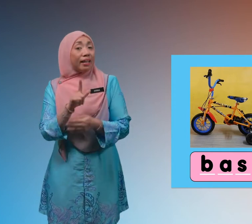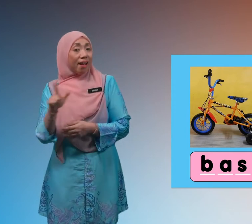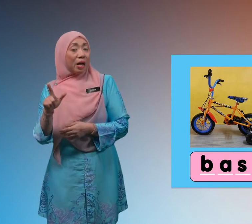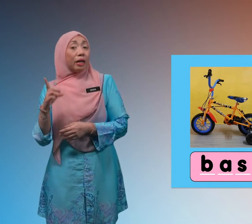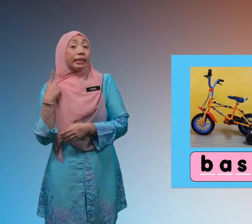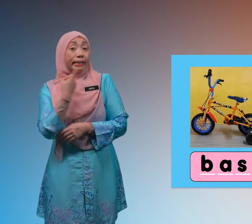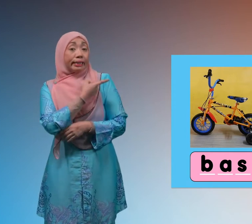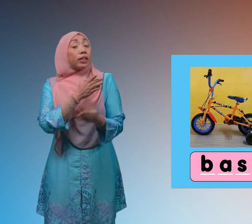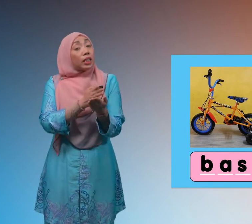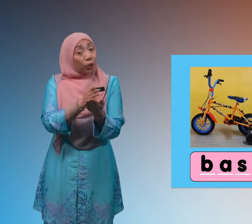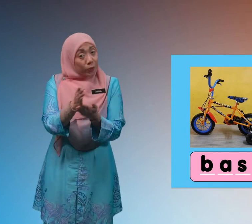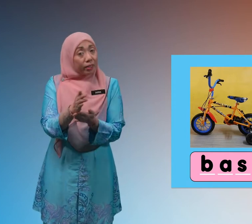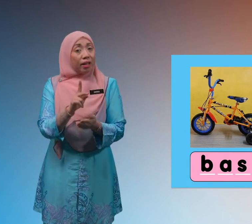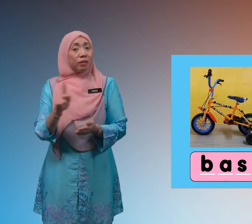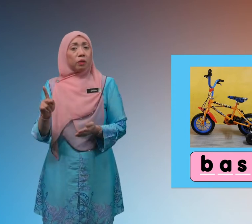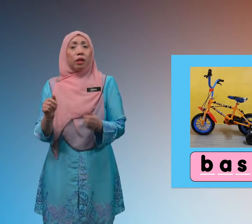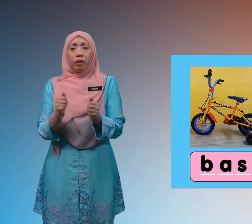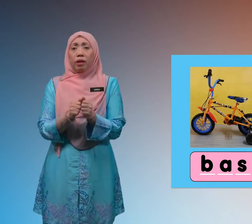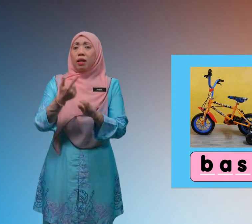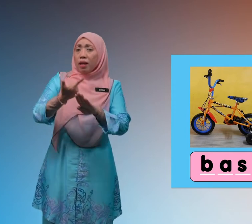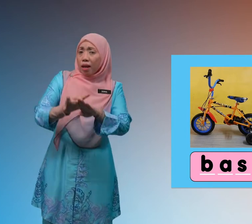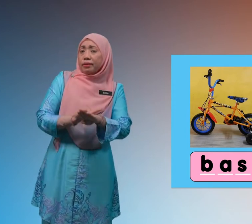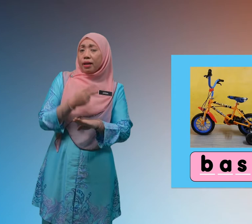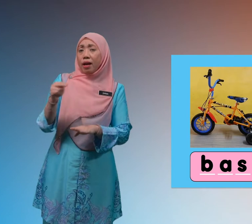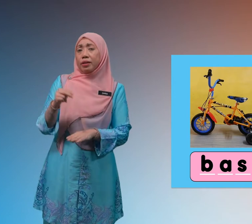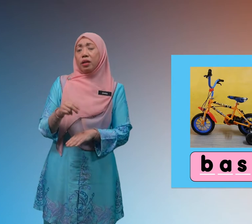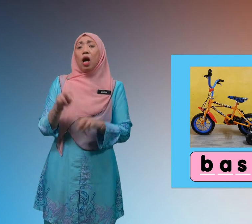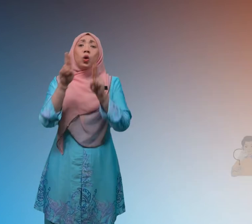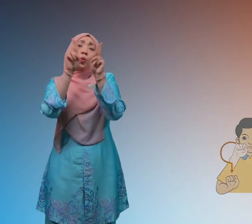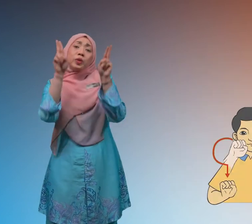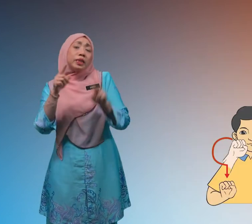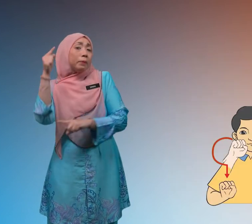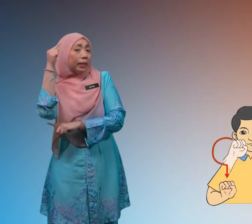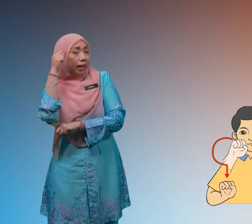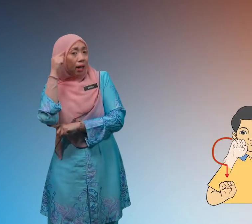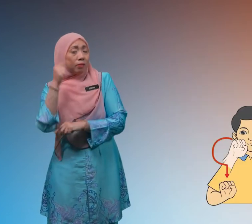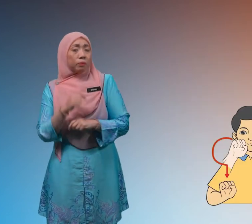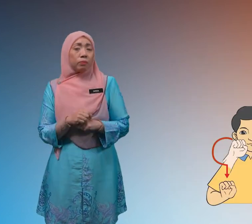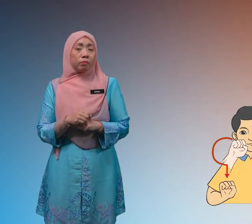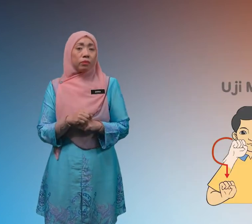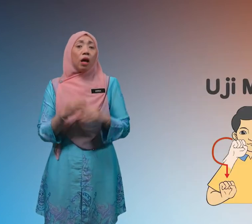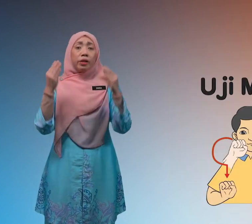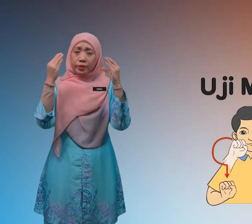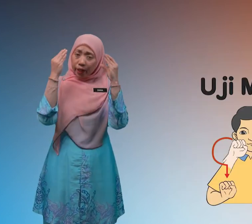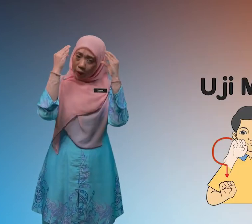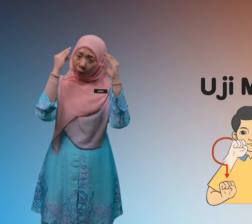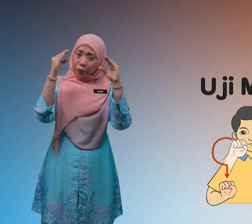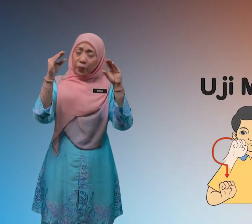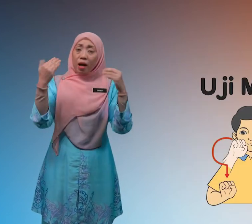Baiklah, kita teruskan dengan latihan uji minda. Cikgu